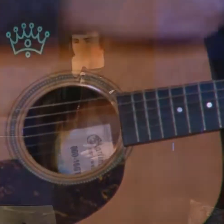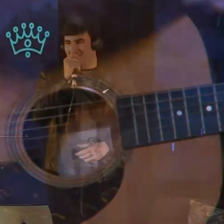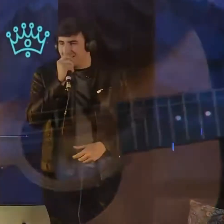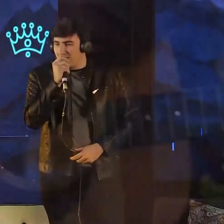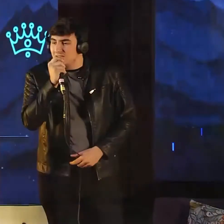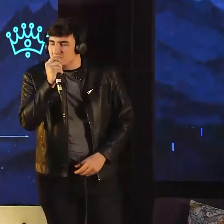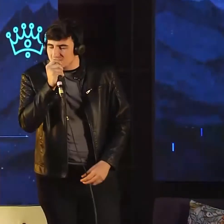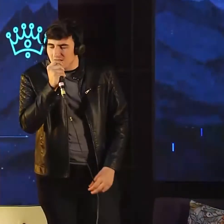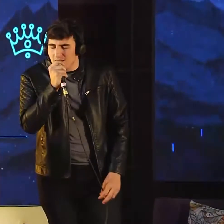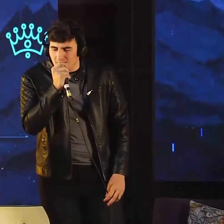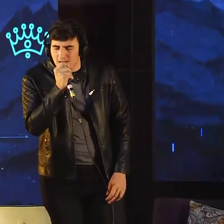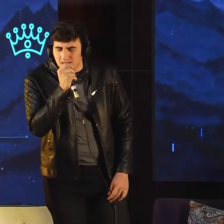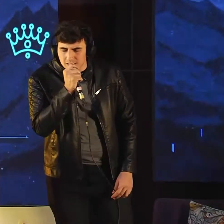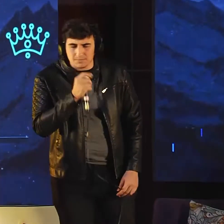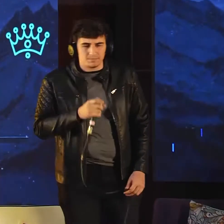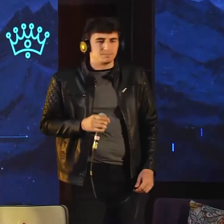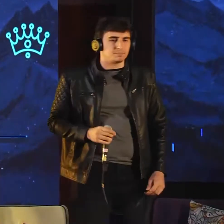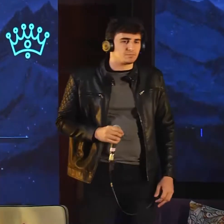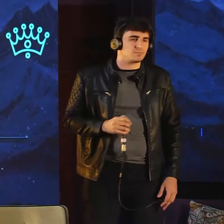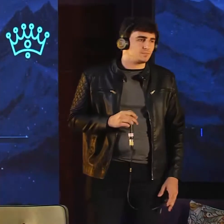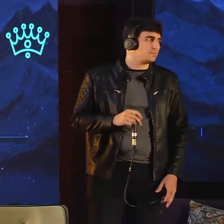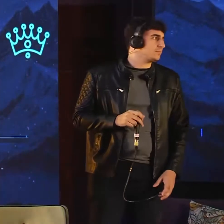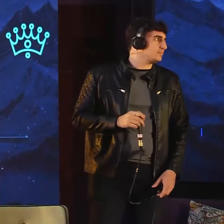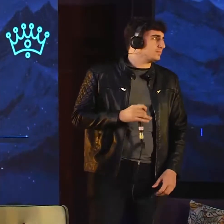A ordem é avançar.